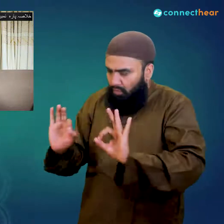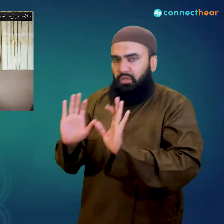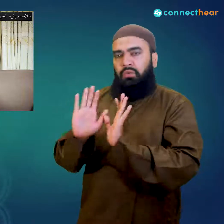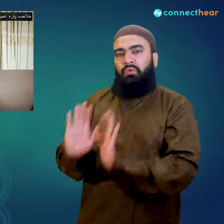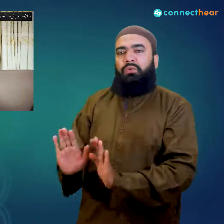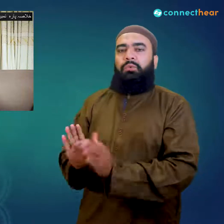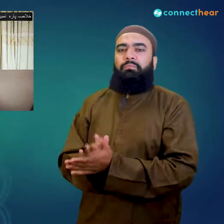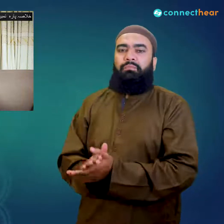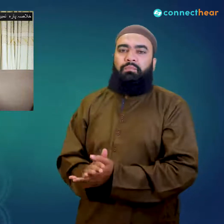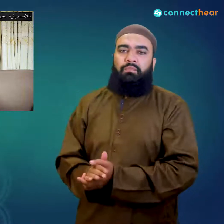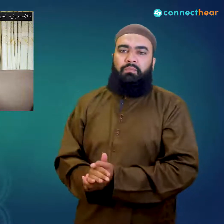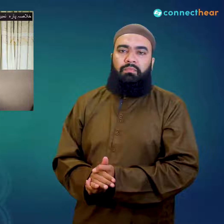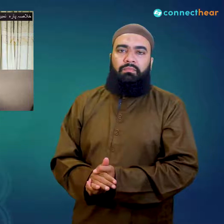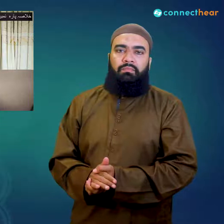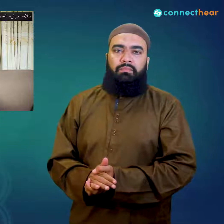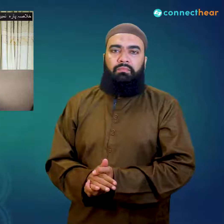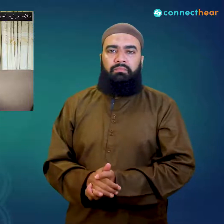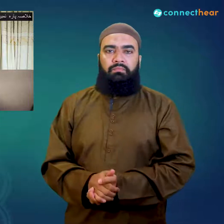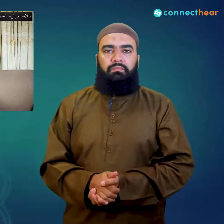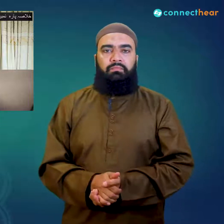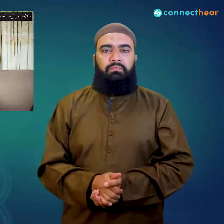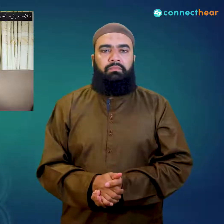آیت پہلے کون سی آیت بعد میں۔